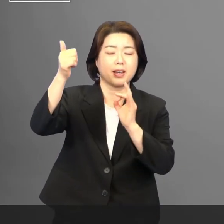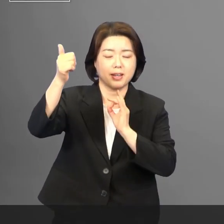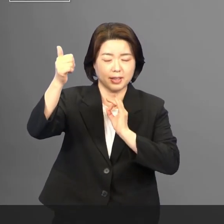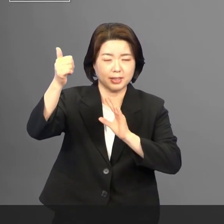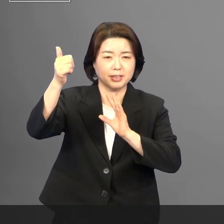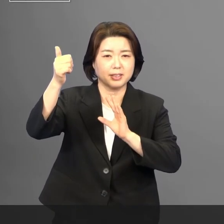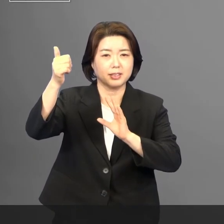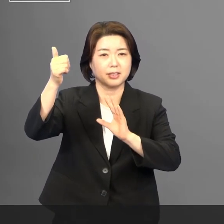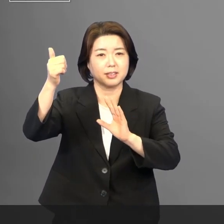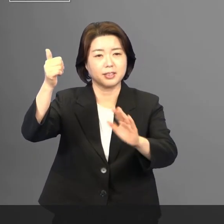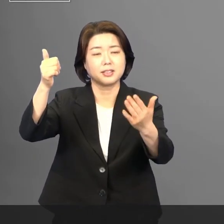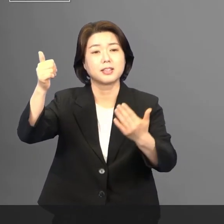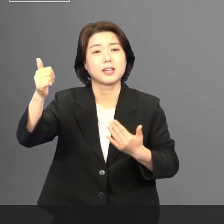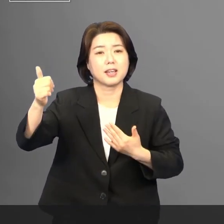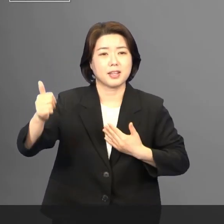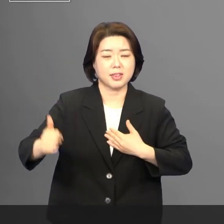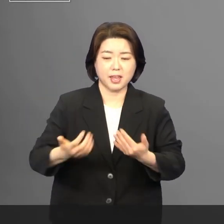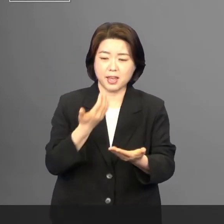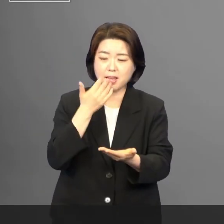주만이